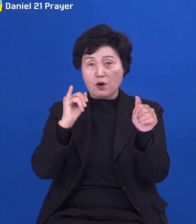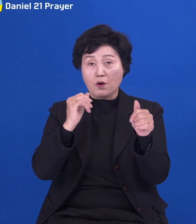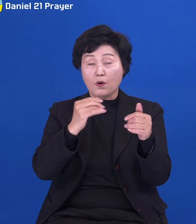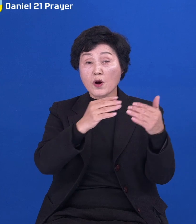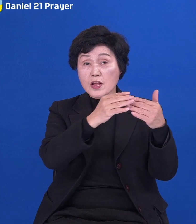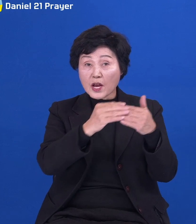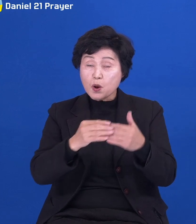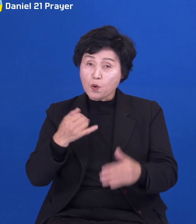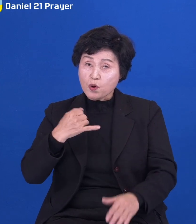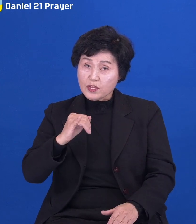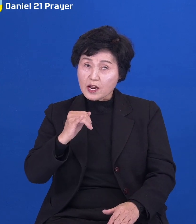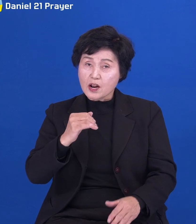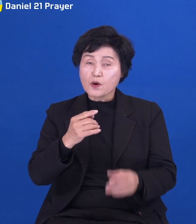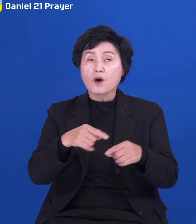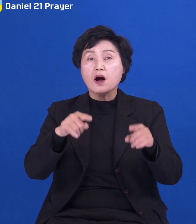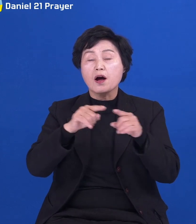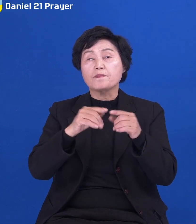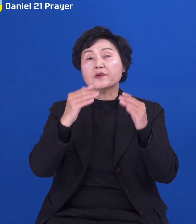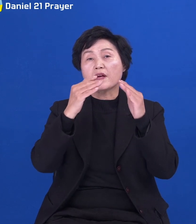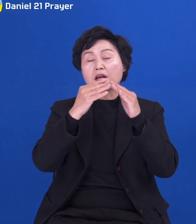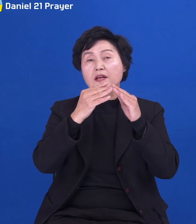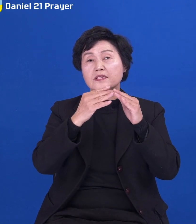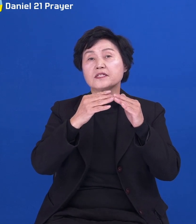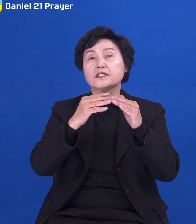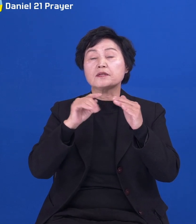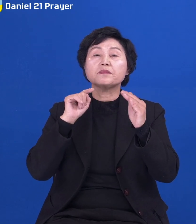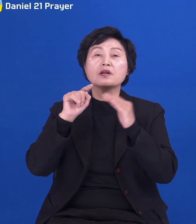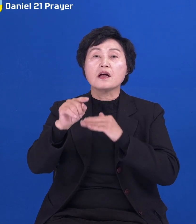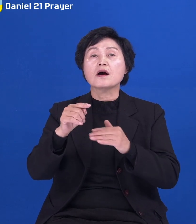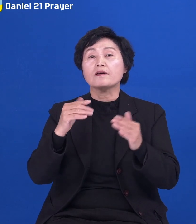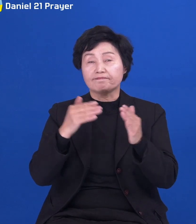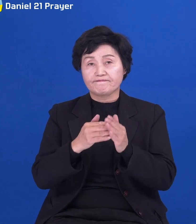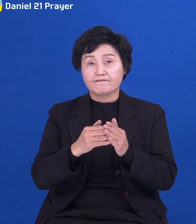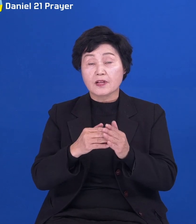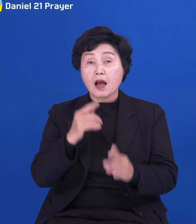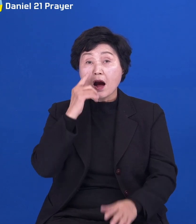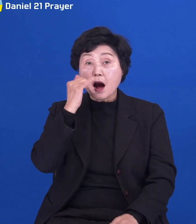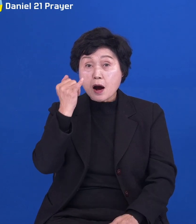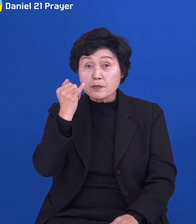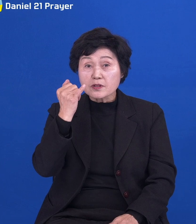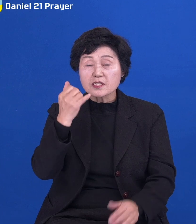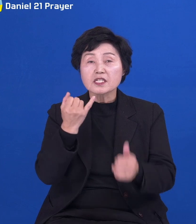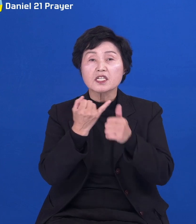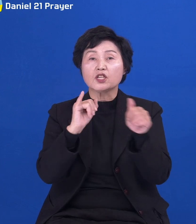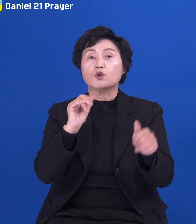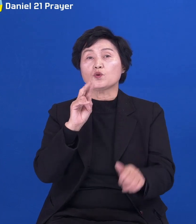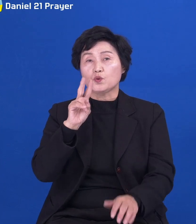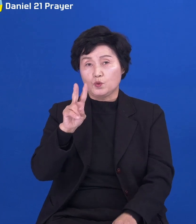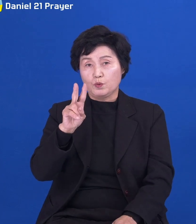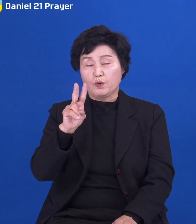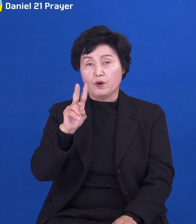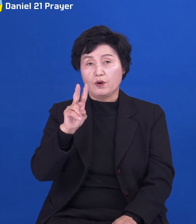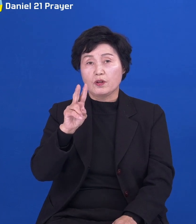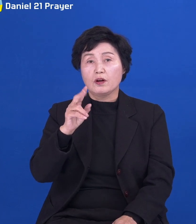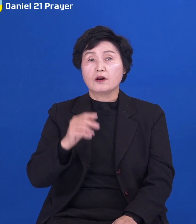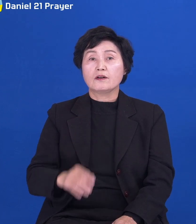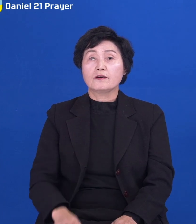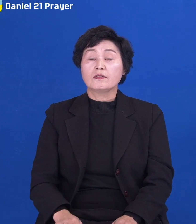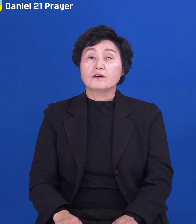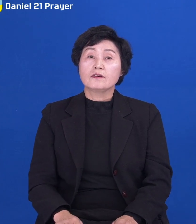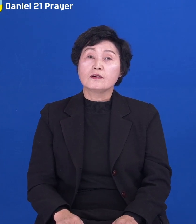가고 말았어요. 결국 저희 아버지는 2번 이혼을 하시게 되었고 2 자식을 키우게 되었어요. 그런데